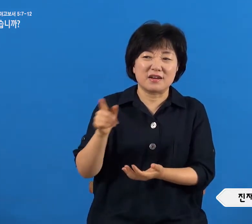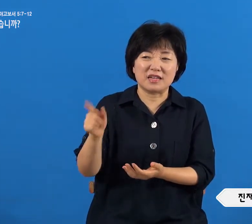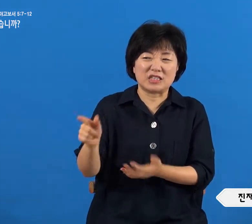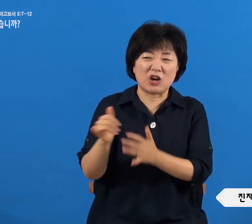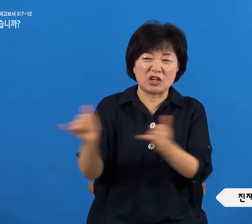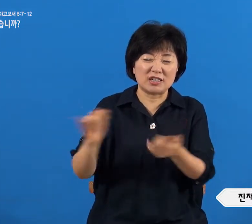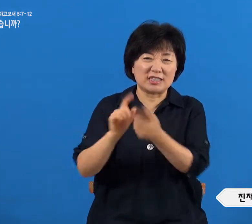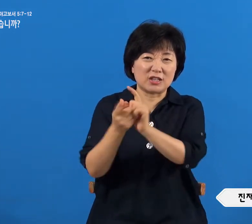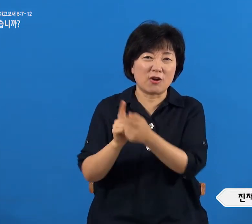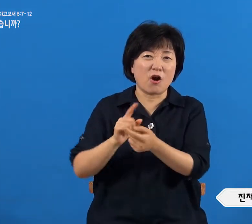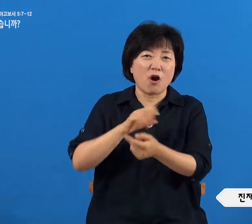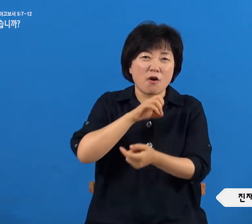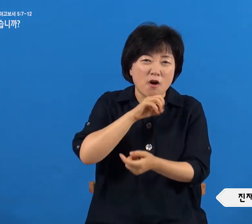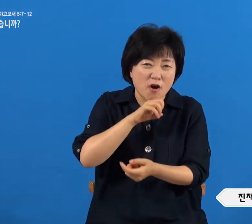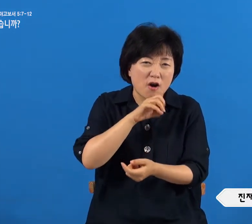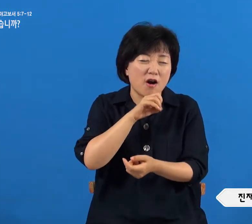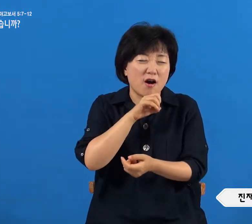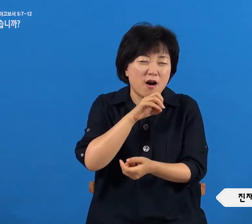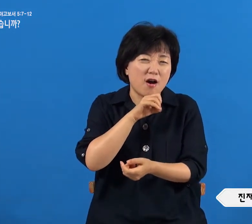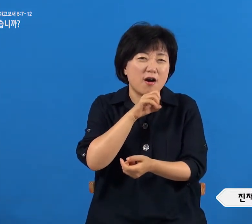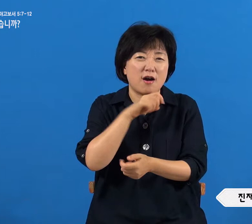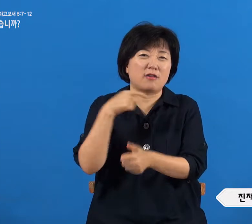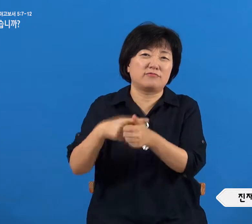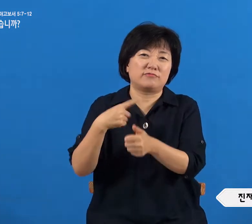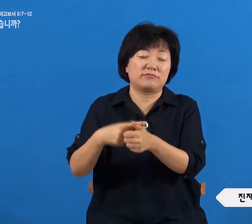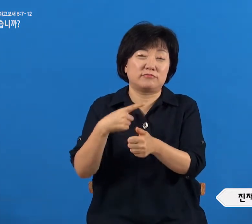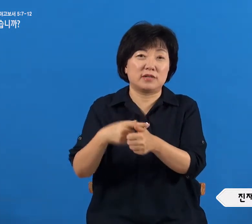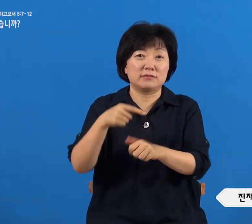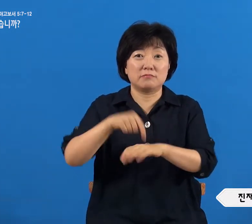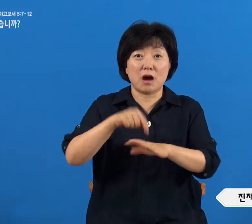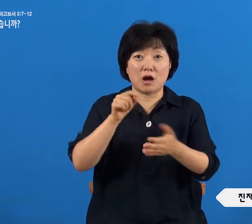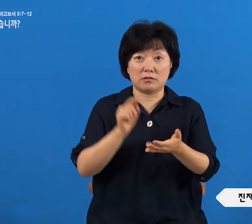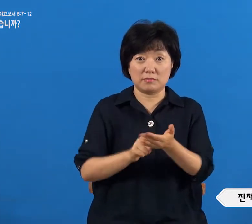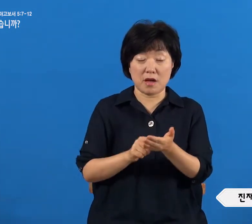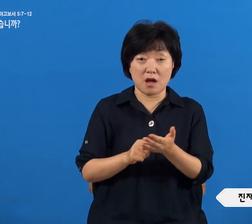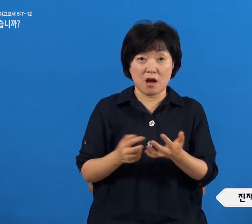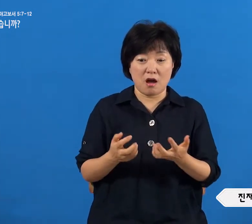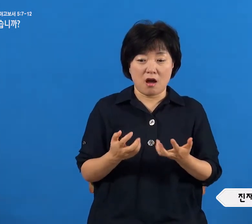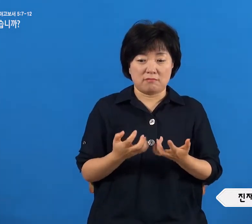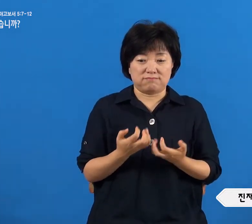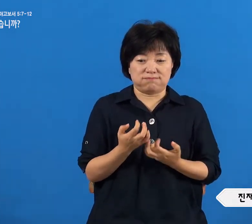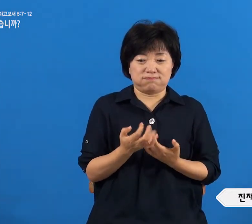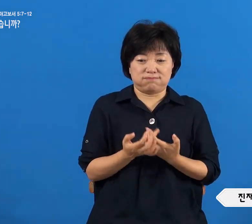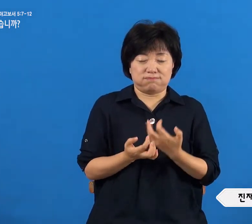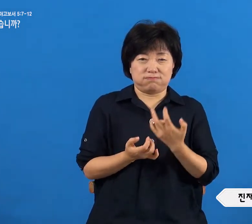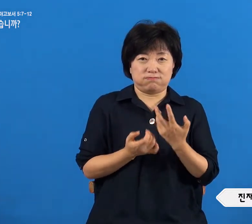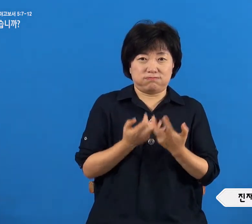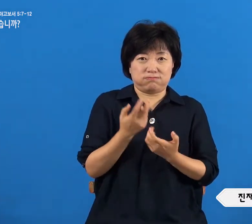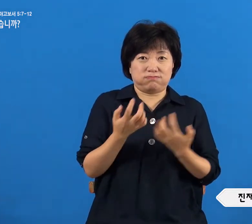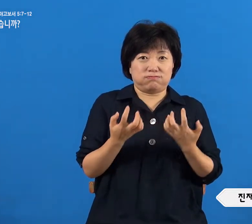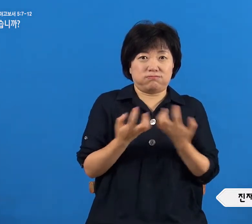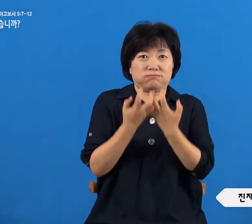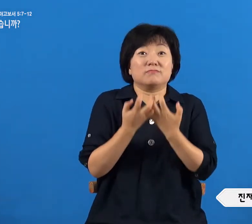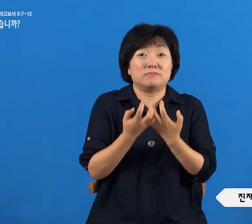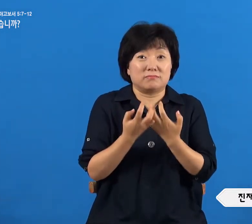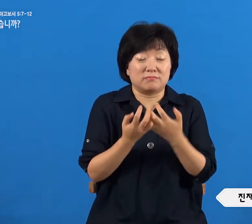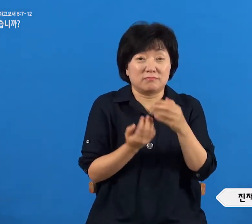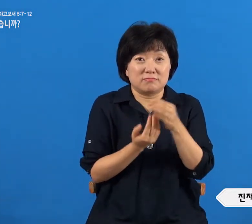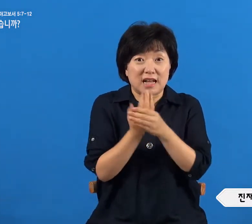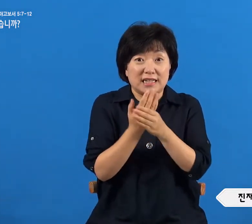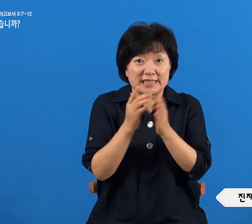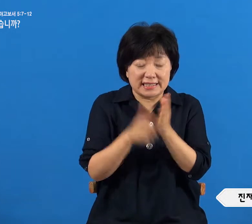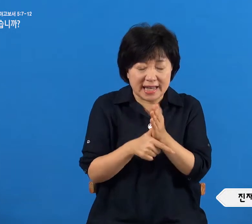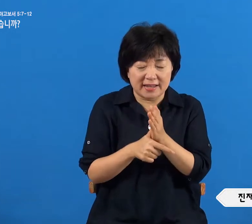향해서 원망하고 불평하는 마음이 우리 마음에 차오르기 시작합니다. 그래서 성경은